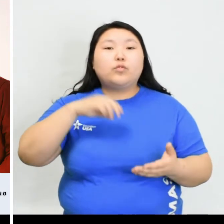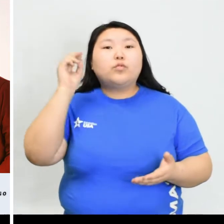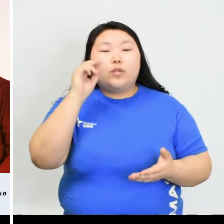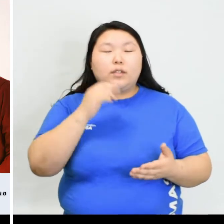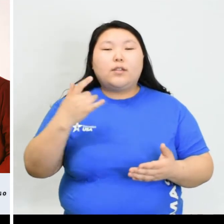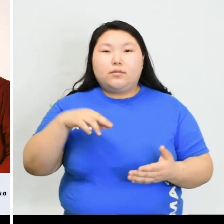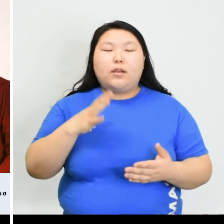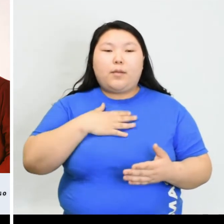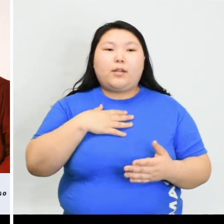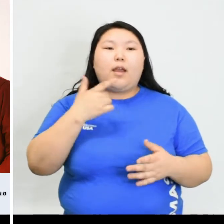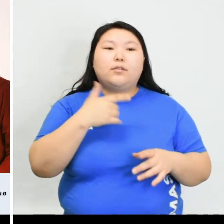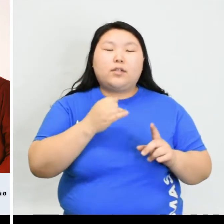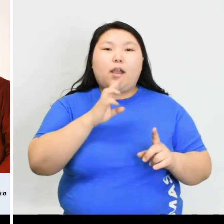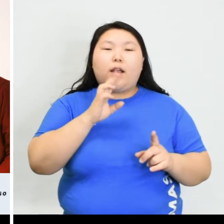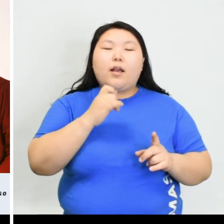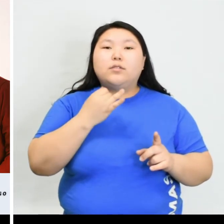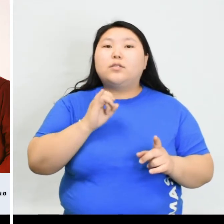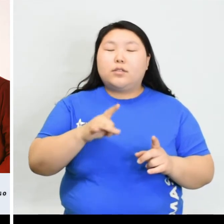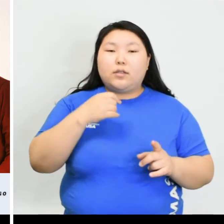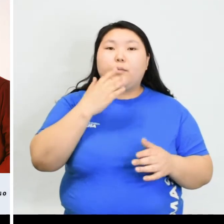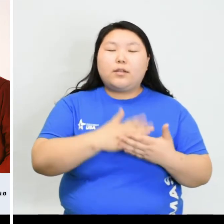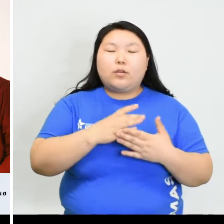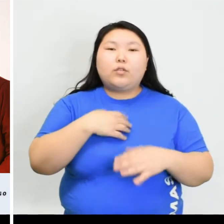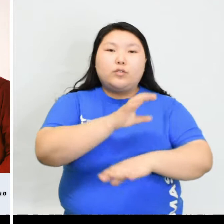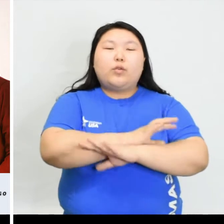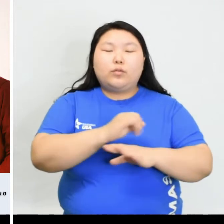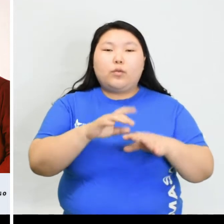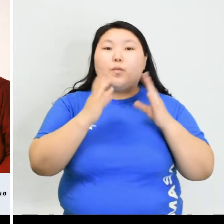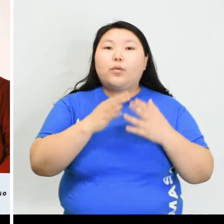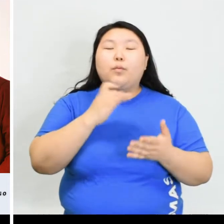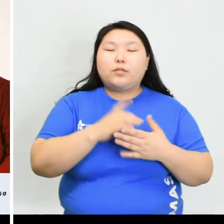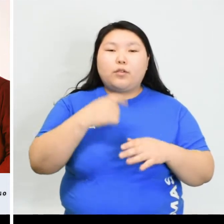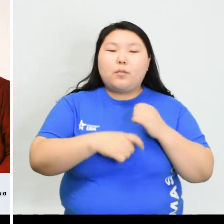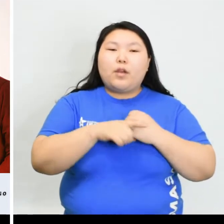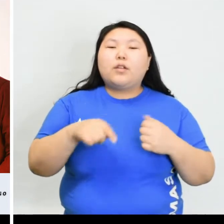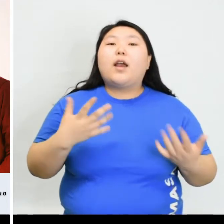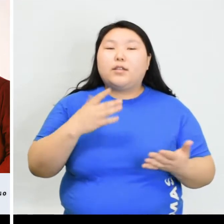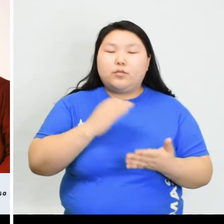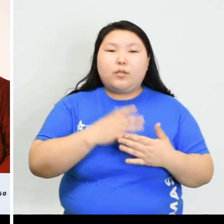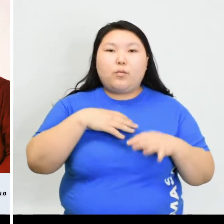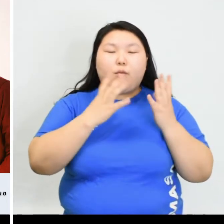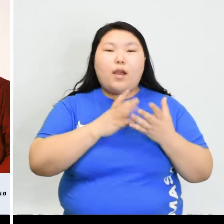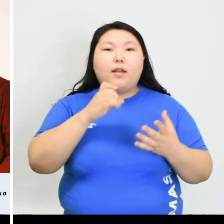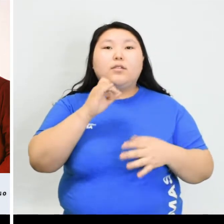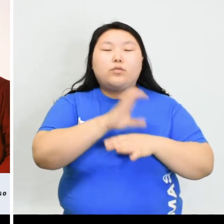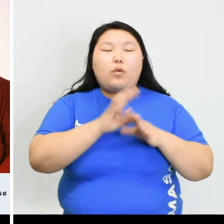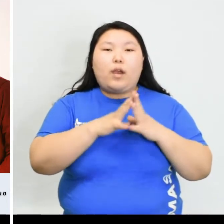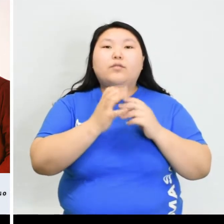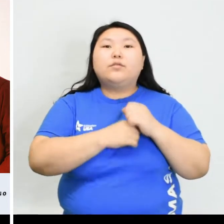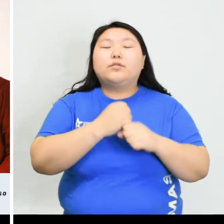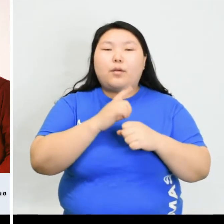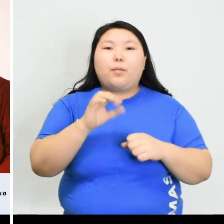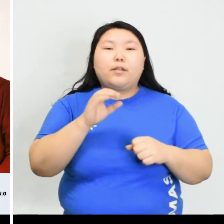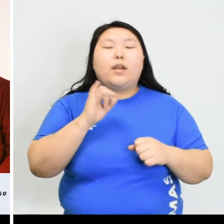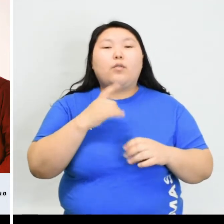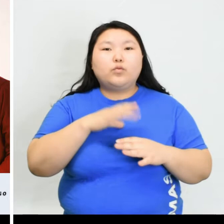юм сураа. Тэгээд манай guidance counselor гэж байдаг шүү дээ. Нөгөө сургуульд төсөд бүх одоо чи мэрэгчлээ явах чинь бүх high school-д байдгийн 10